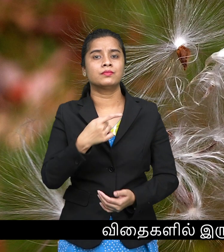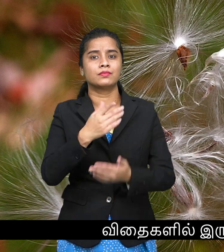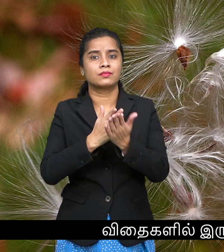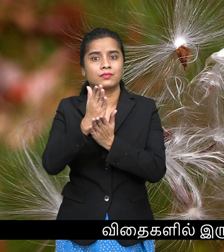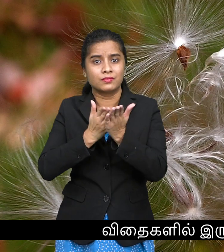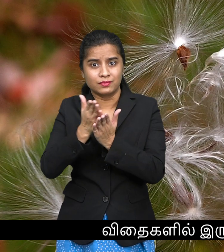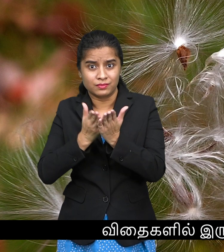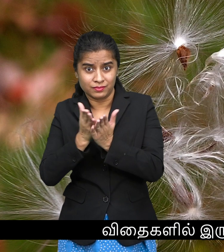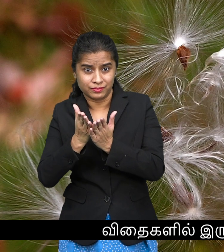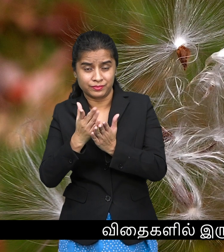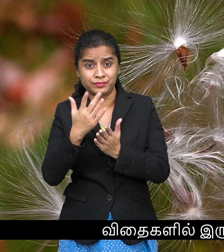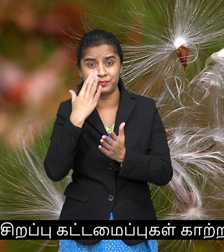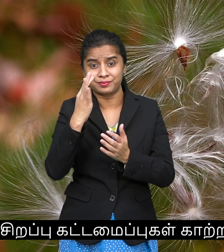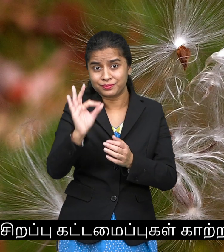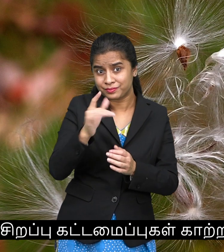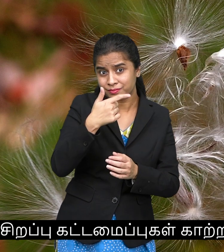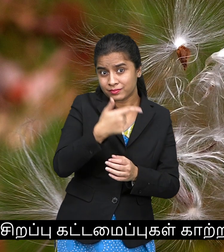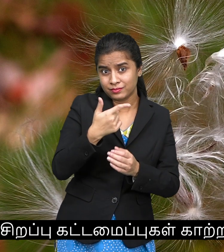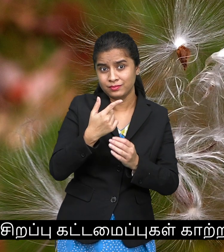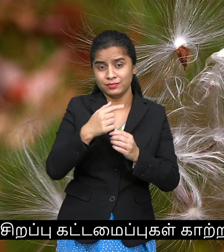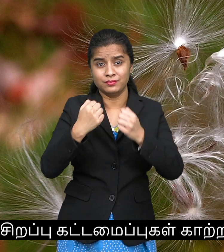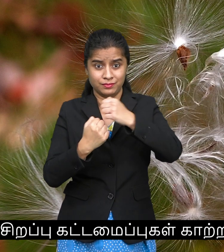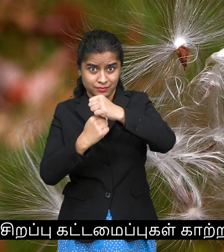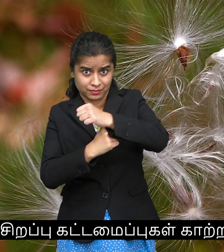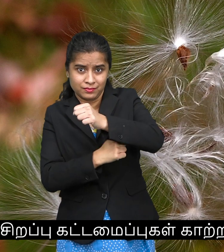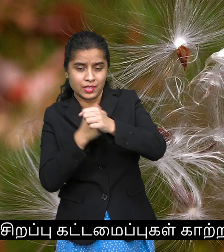விதைகளில் இருக்கும் இந்த வகையான சிறப்பு